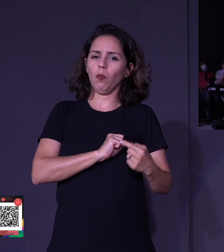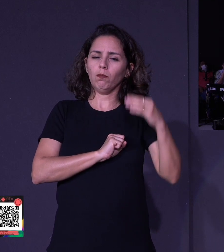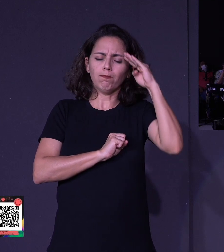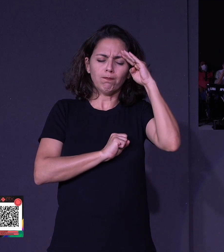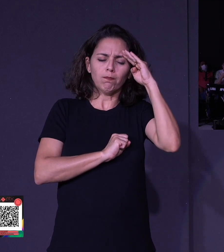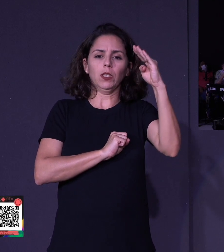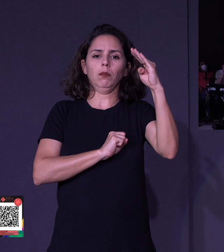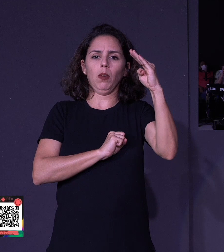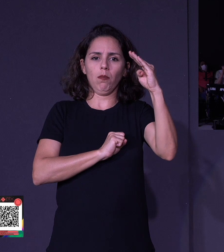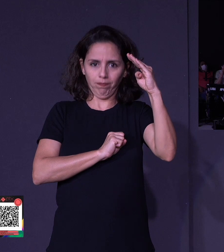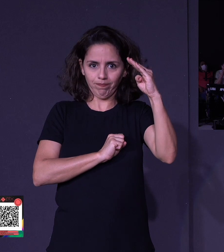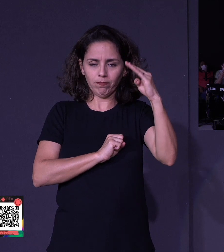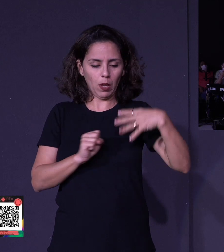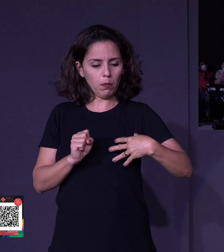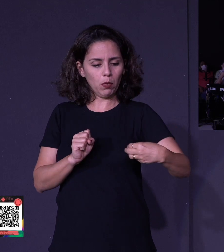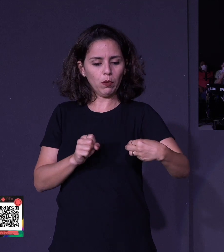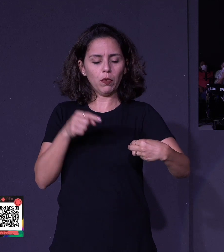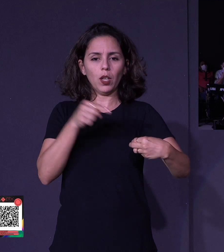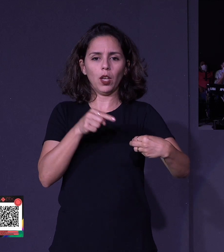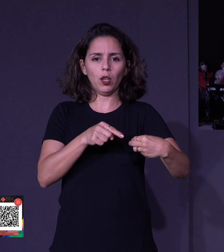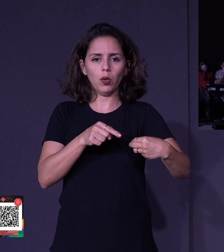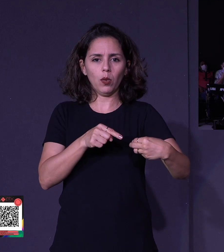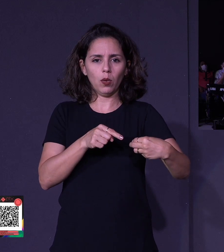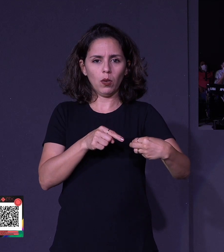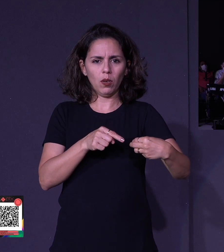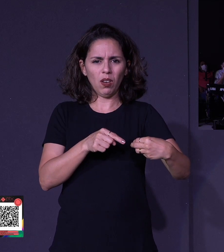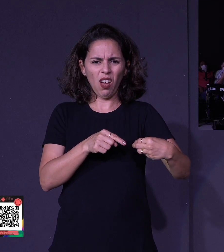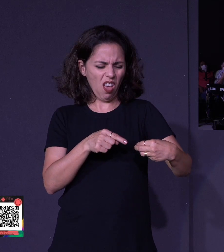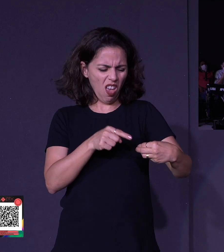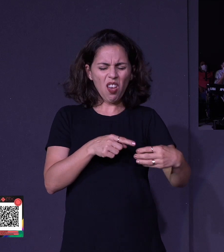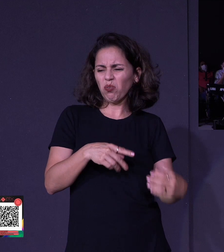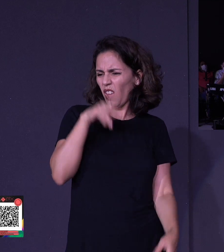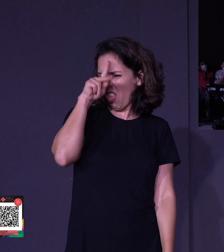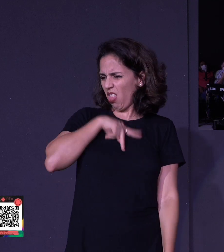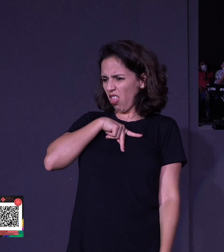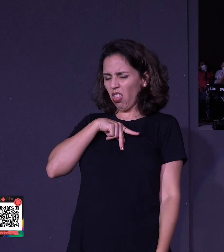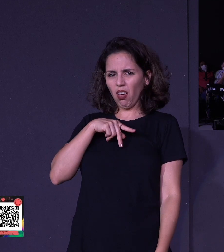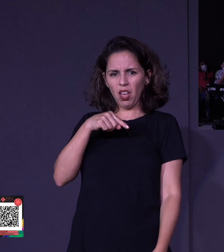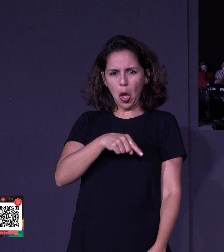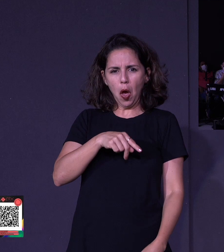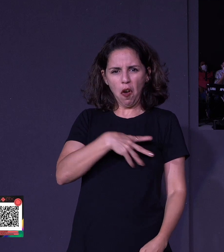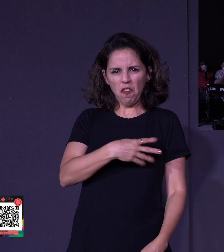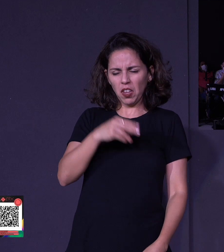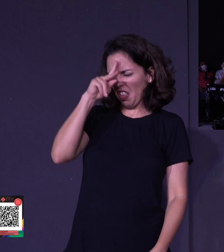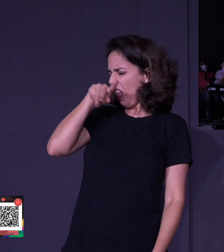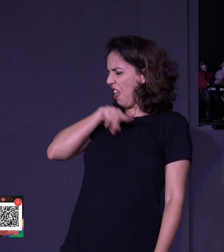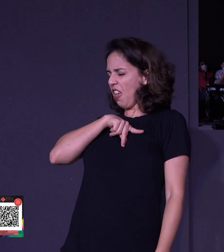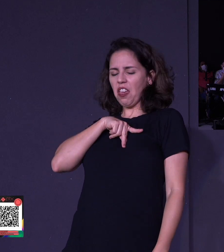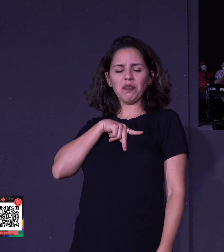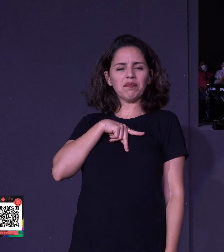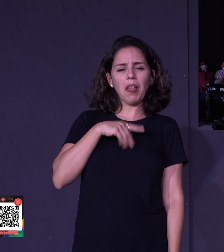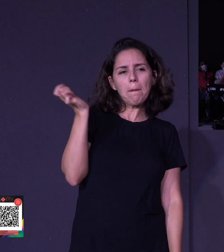para que os filhos não fiquem à mercê de si mesmo, à mercê das ondas e dos